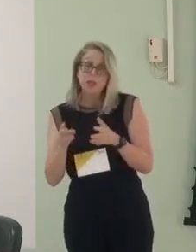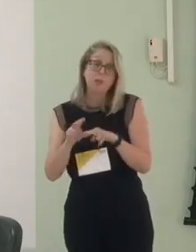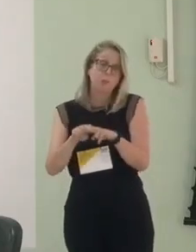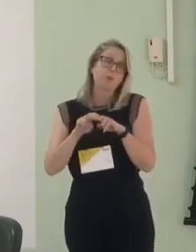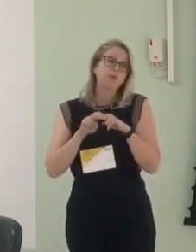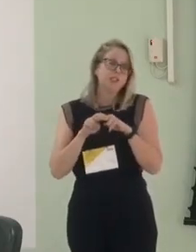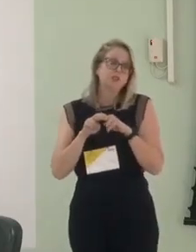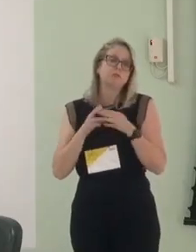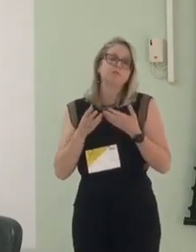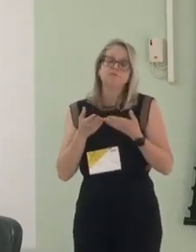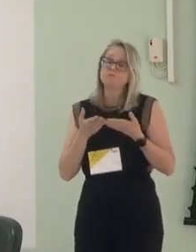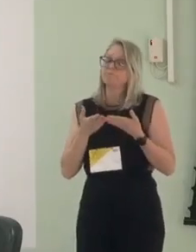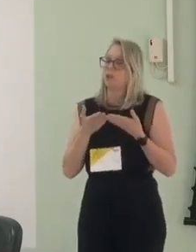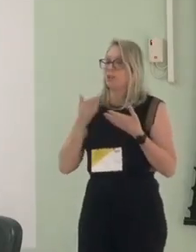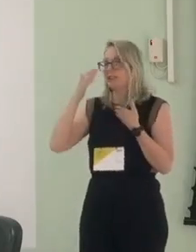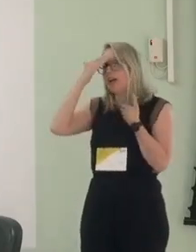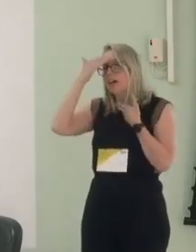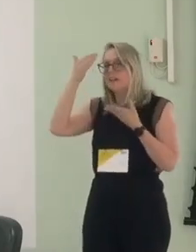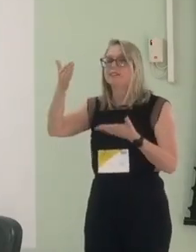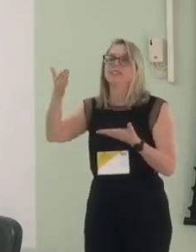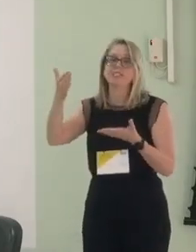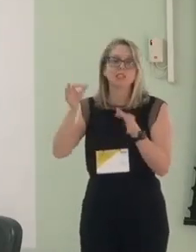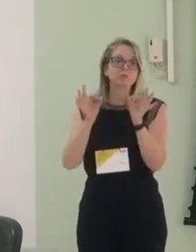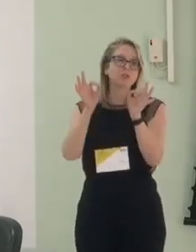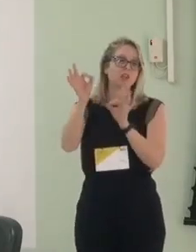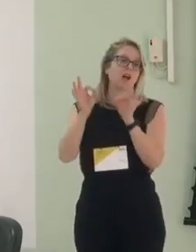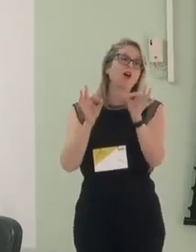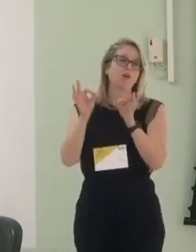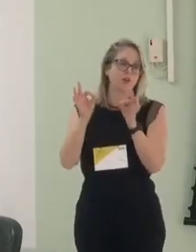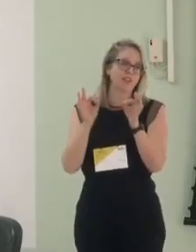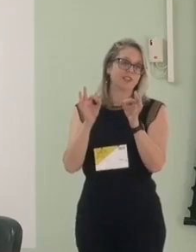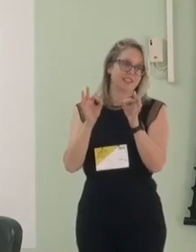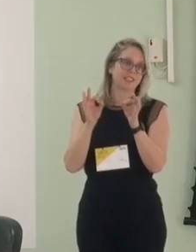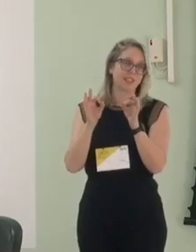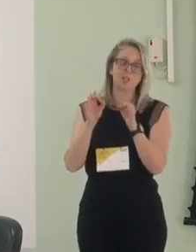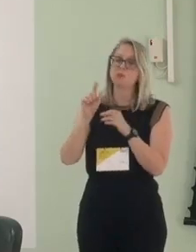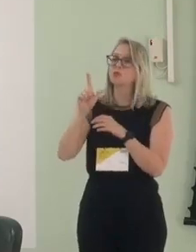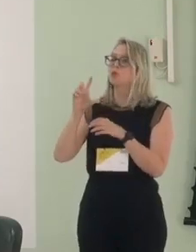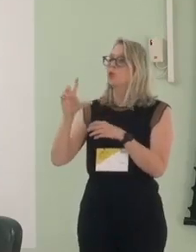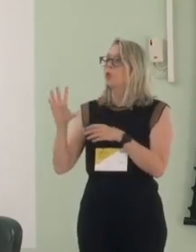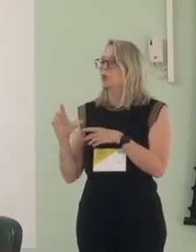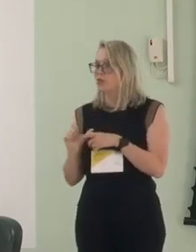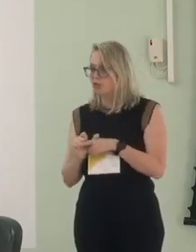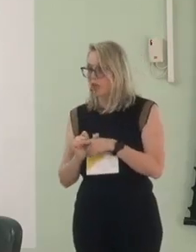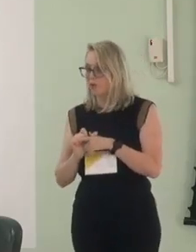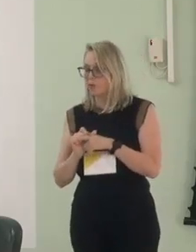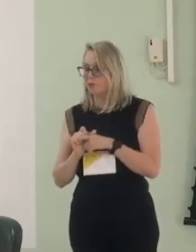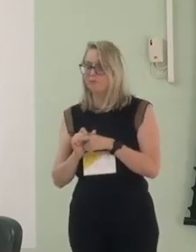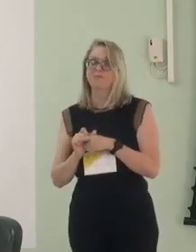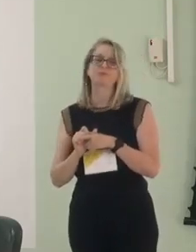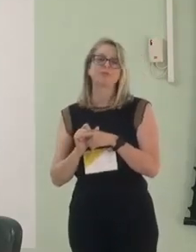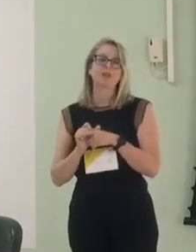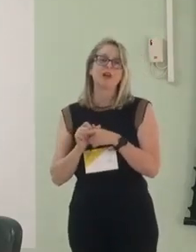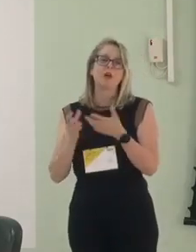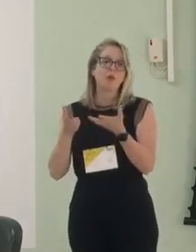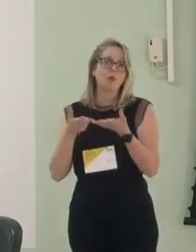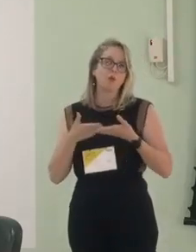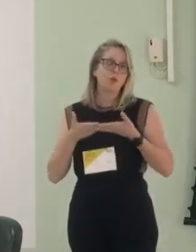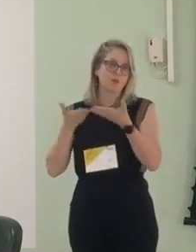é, para a comunidade surda e para os pesquisadores da linguística da língua de sinais, muito importante.